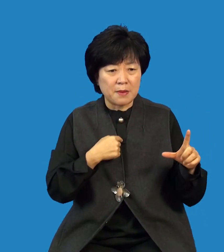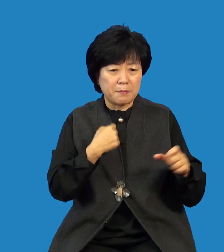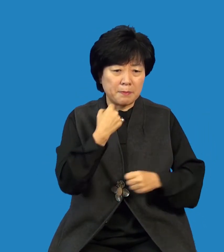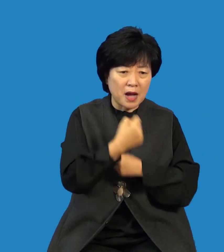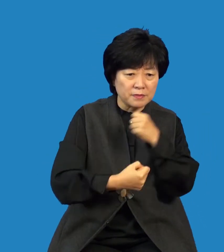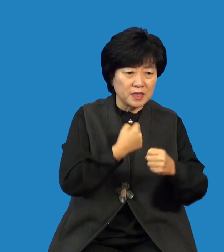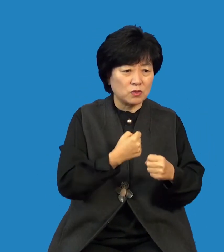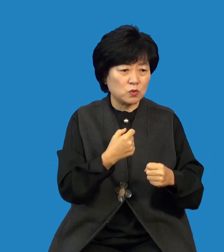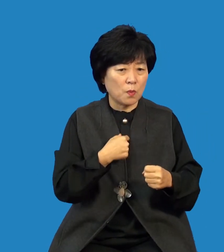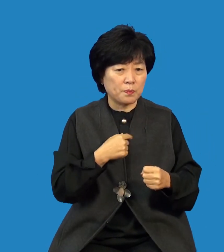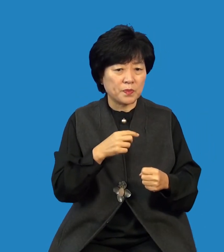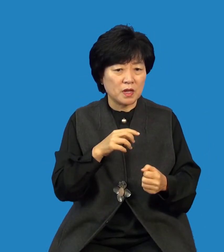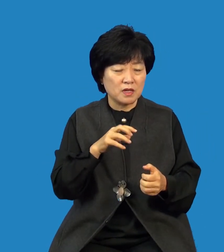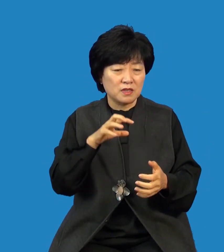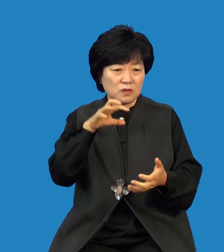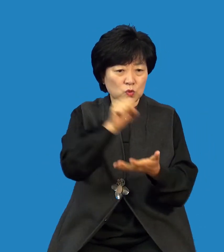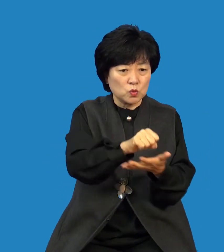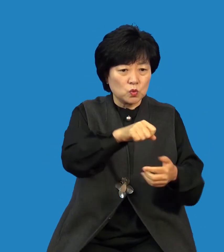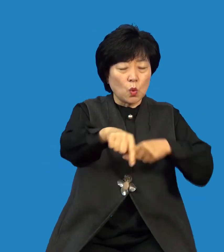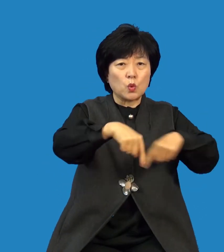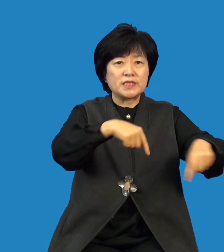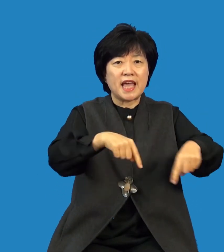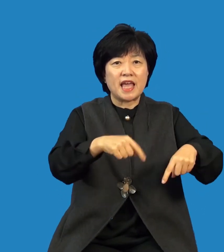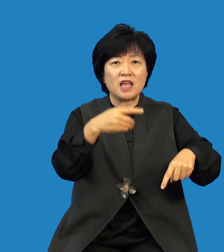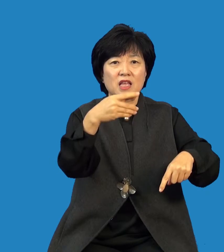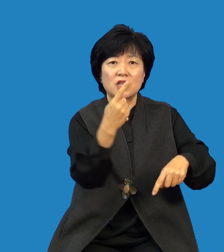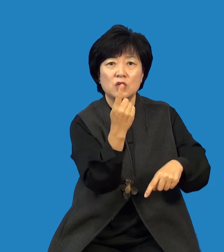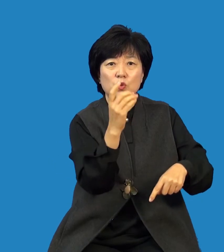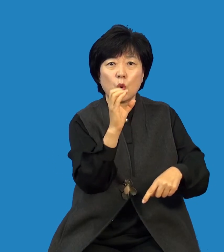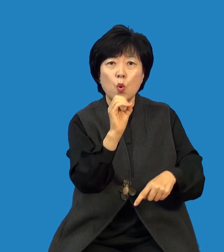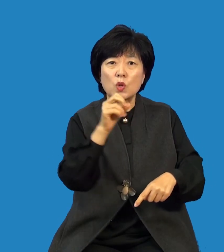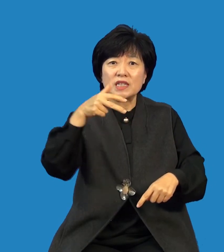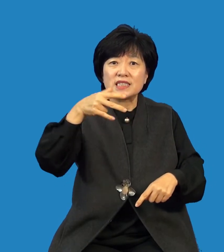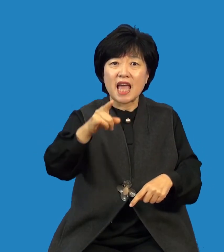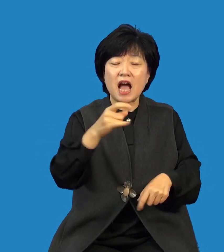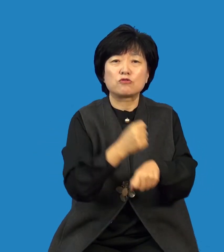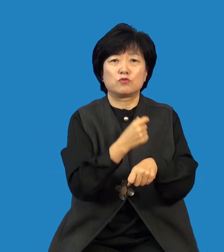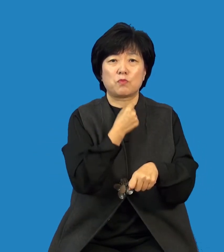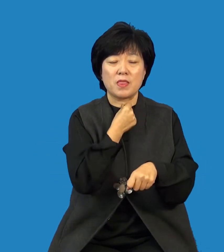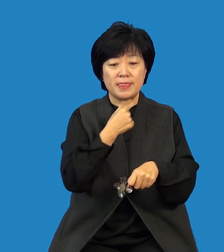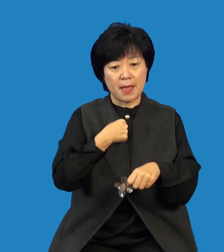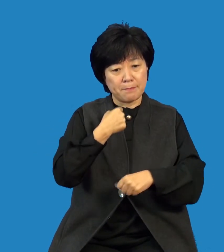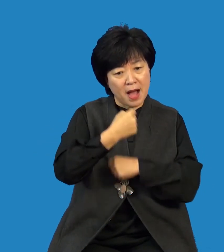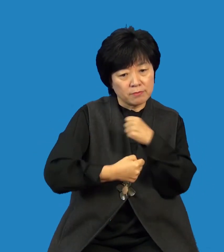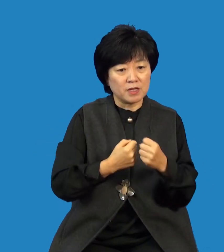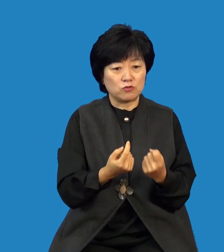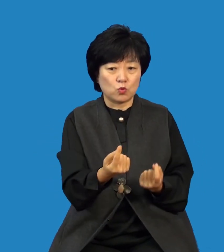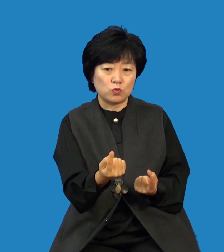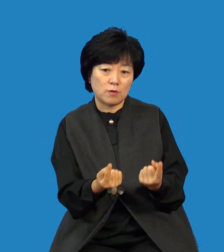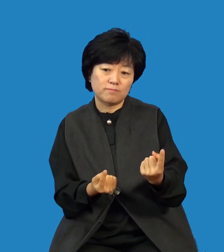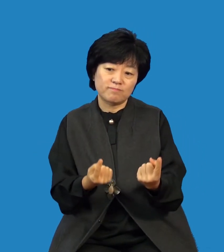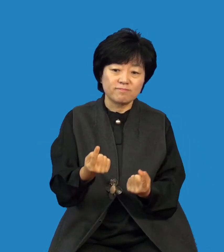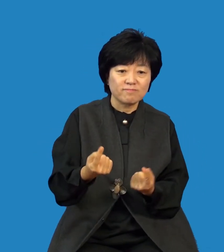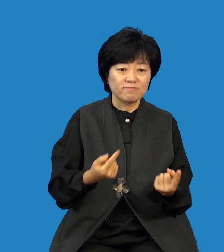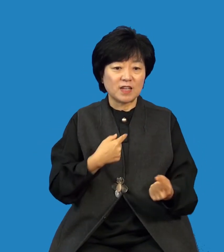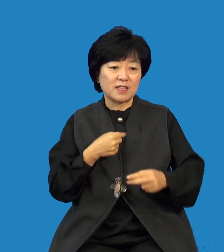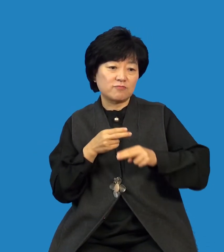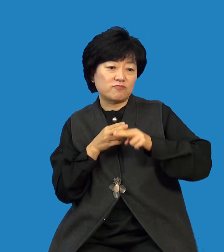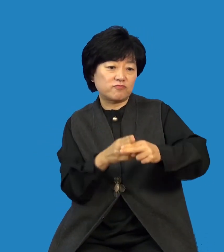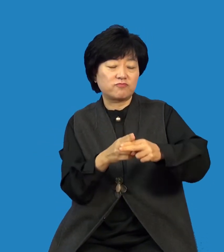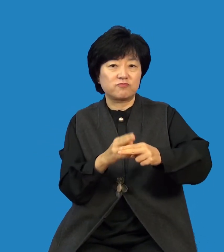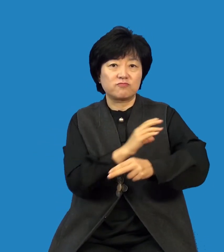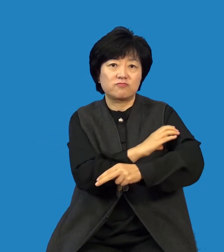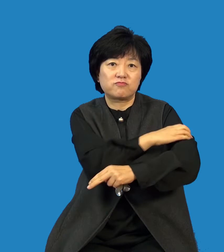그렇죠. 통제되지 않는 것에 대한 두려움이 있는 거죠. 그래서 내 주변에서 일어나고 있는 모든